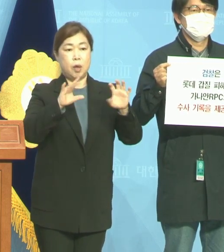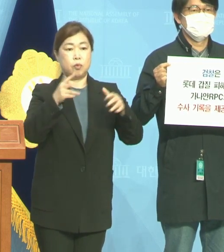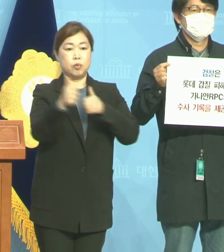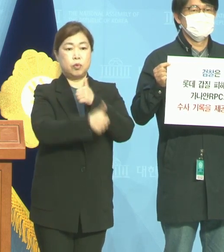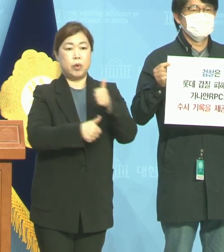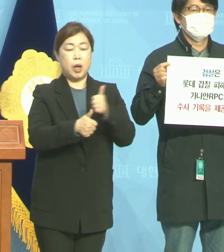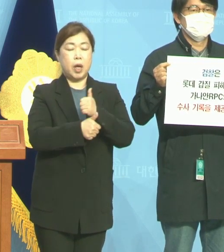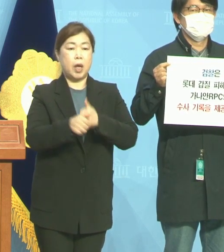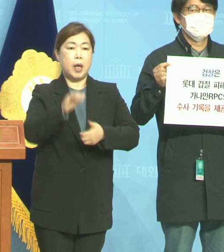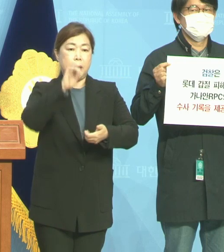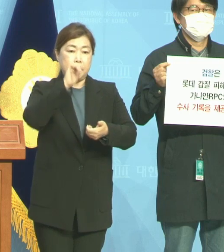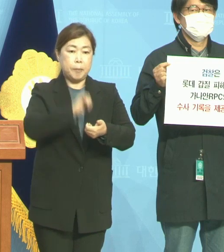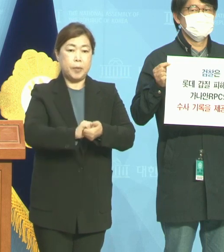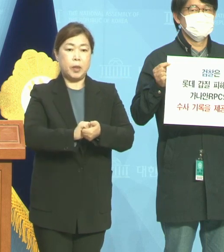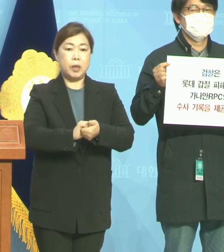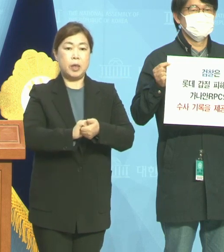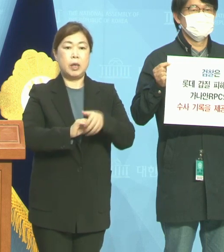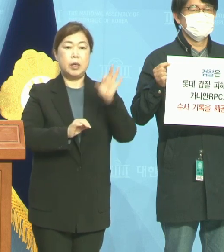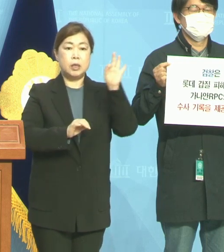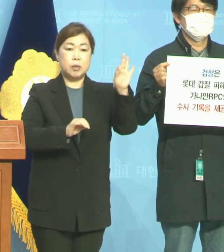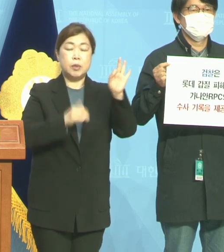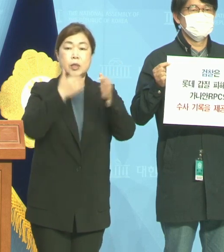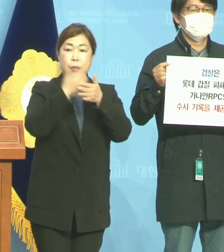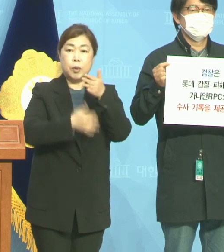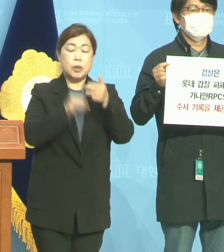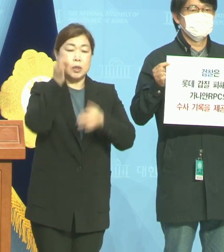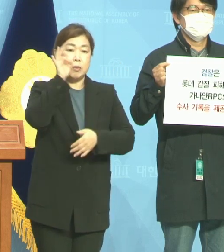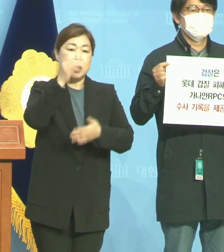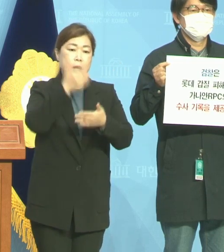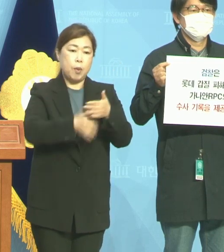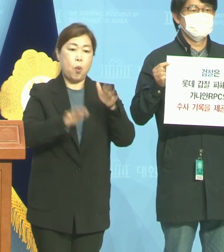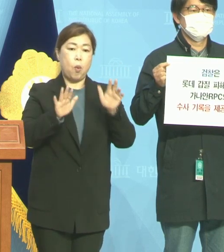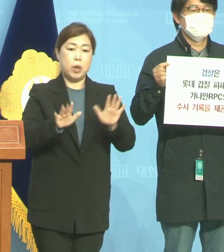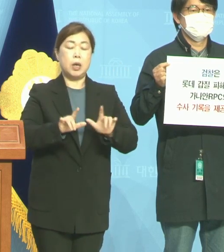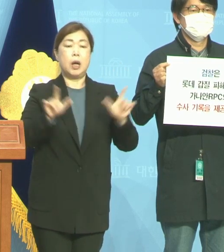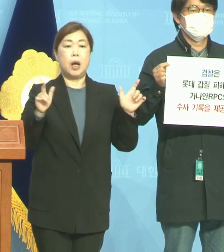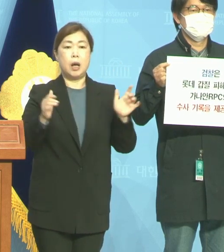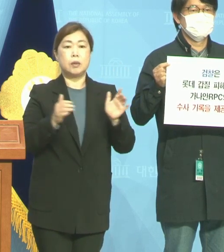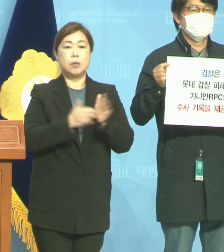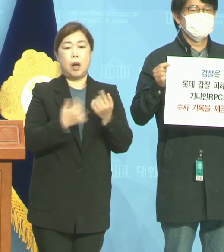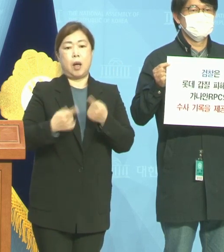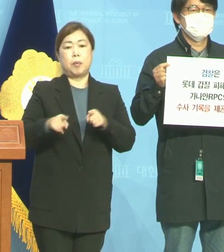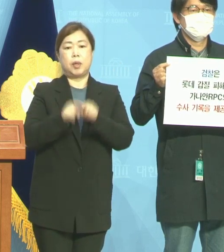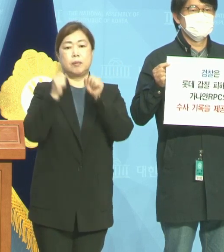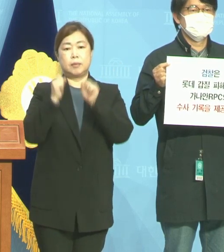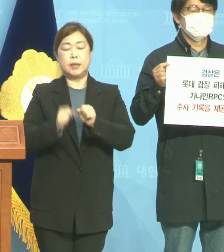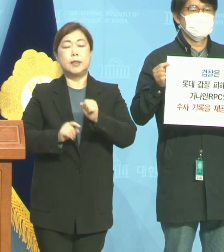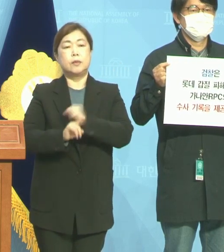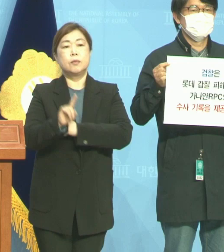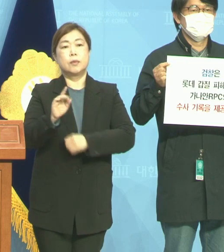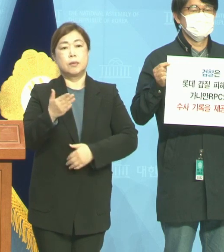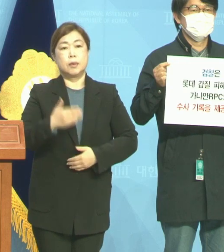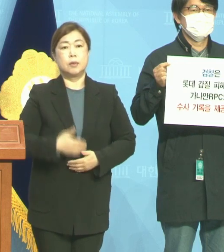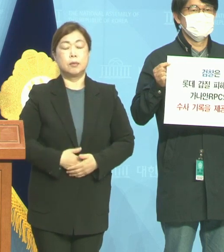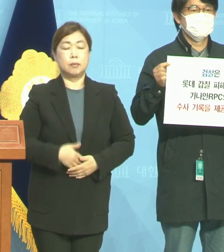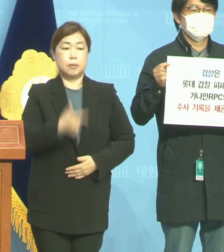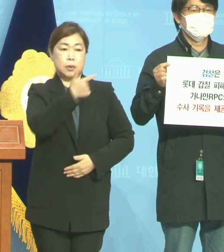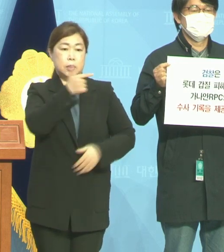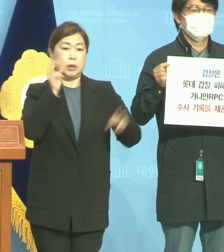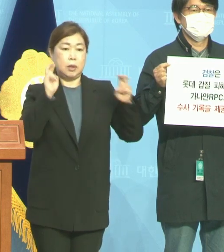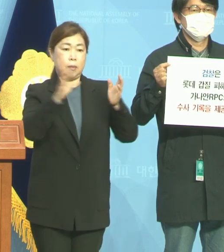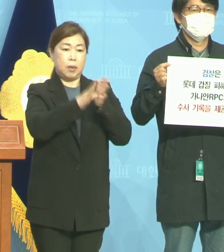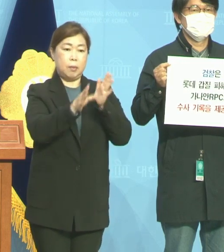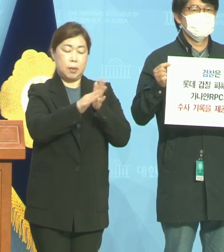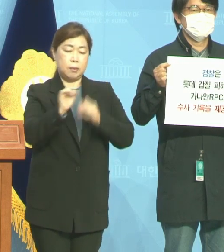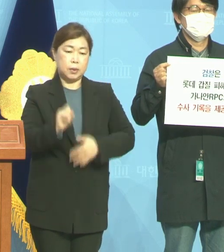11 안긴 오늘까지도 이들과 함께 이사 이 자리에선 이유이기도 합니다 드디어 각질의 부도가